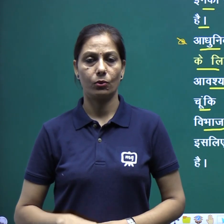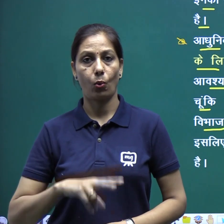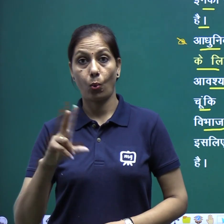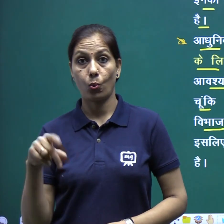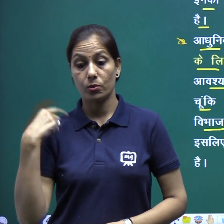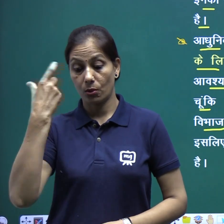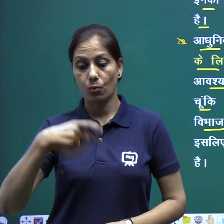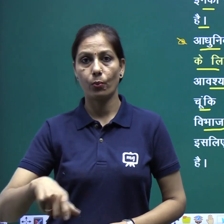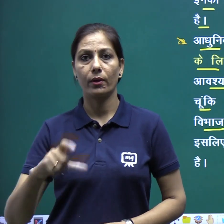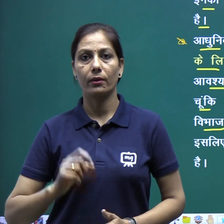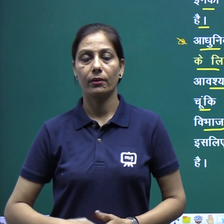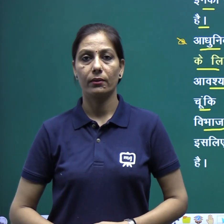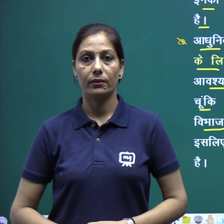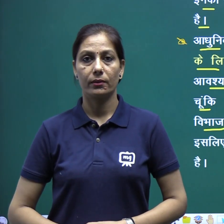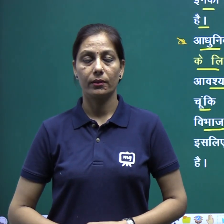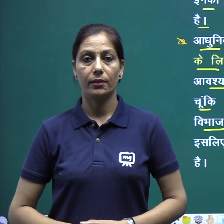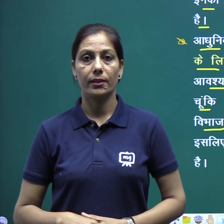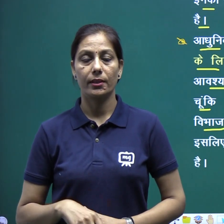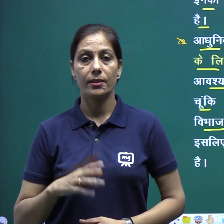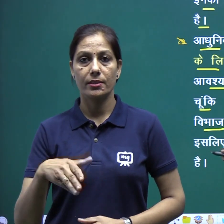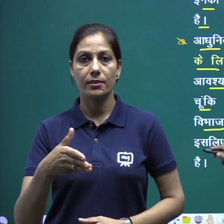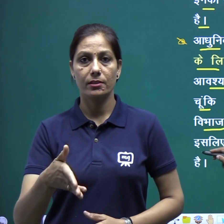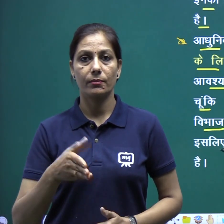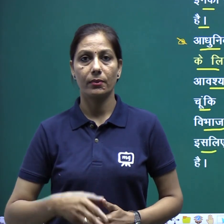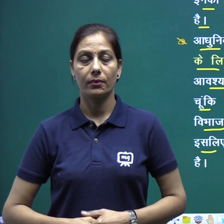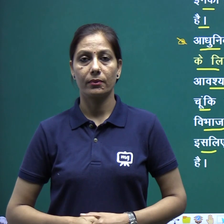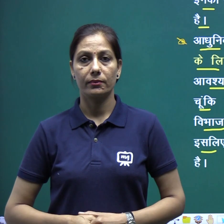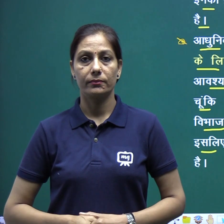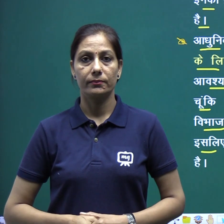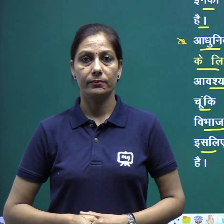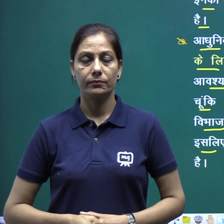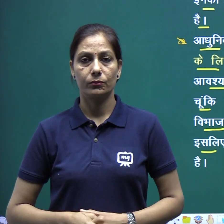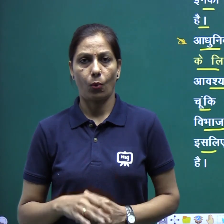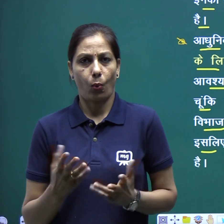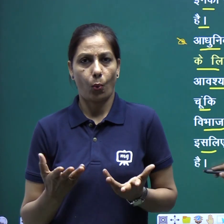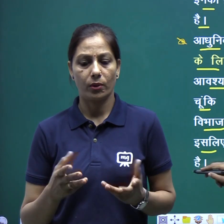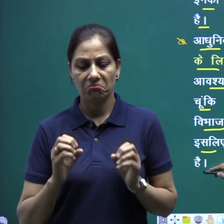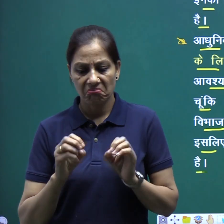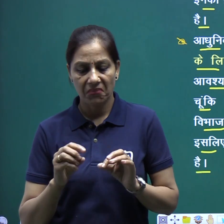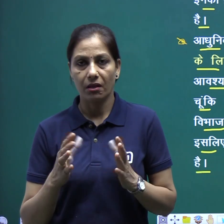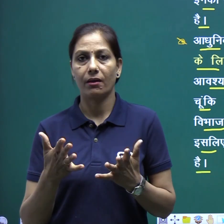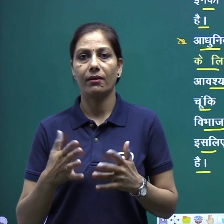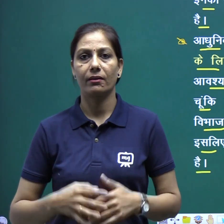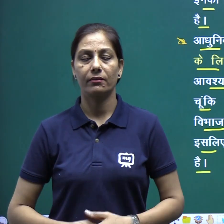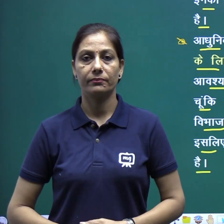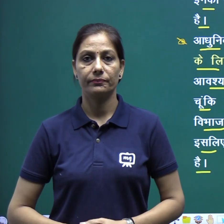दूसरा रूप है, इसलिए इसमें कोई बुराई नहीं है।